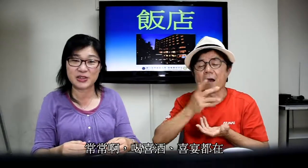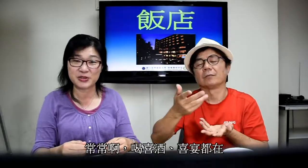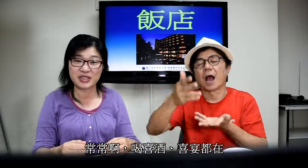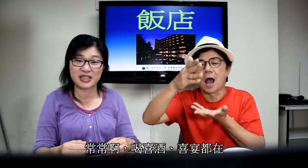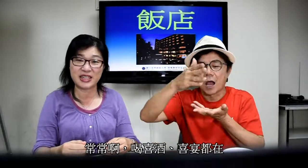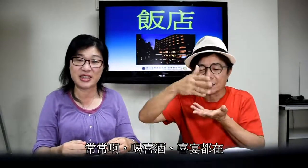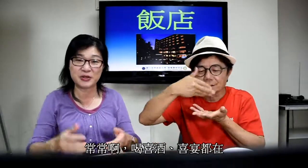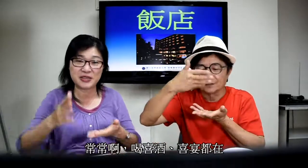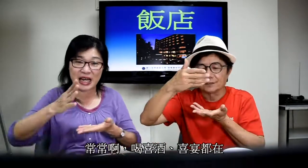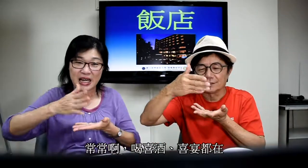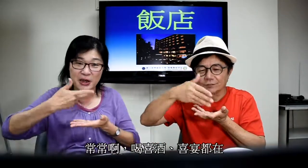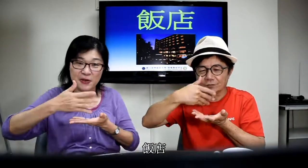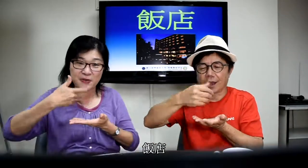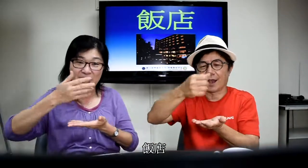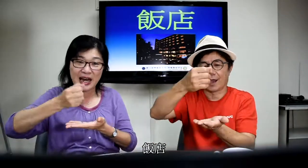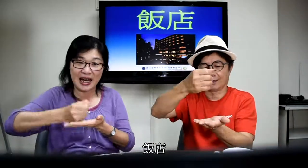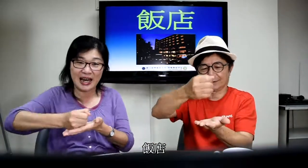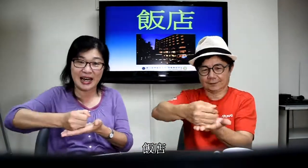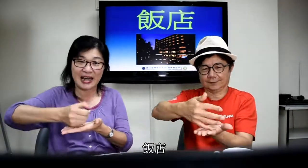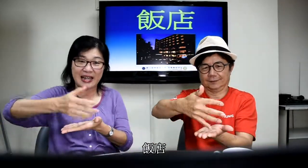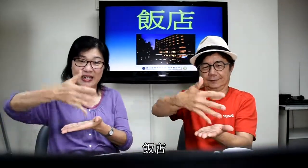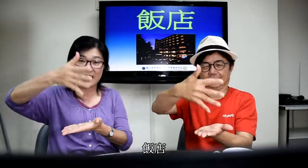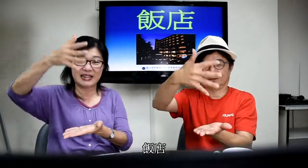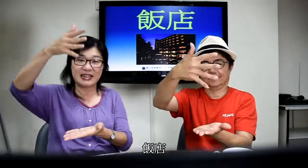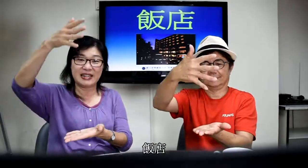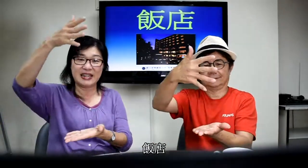喜宴都在饭店，